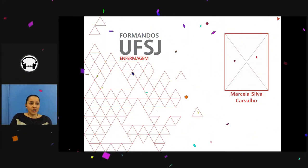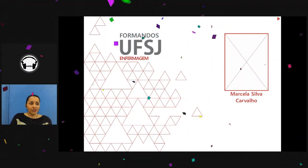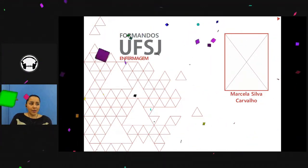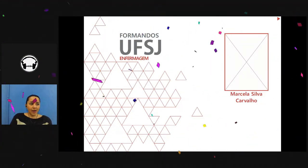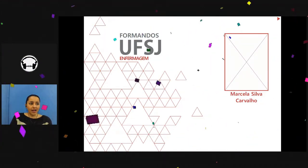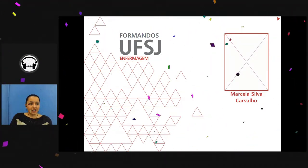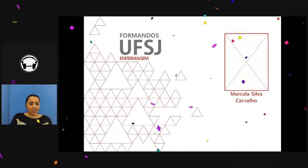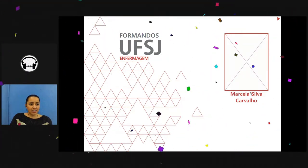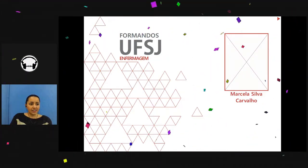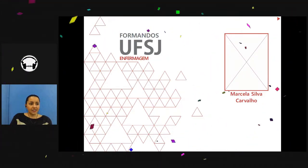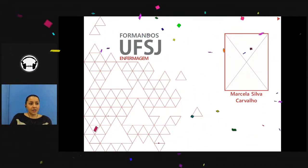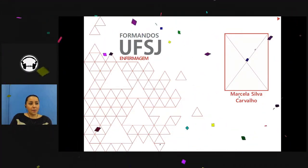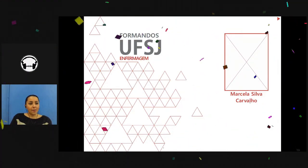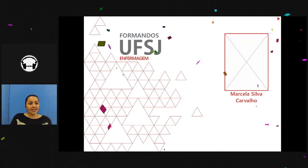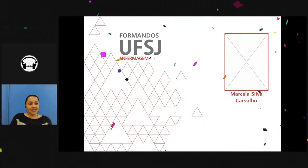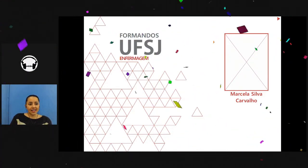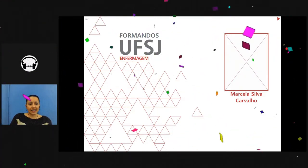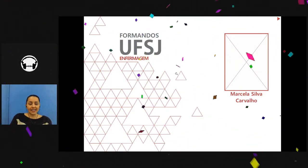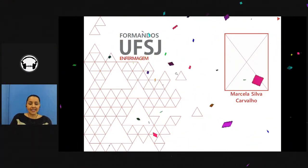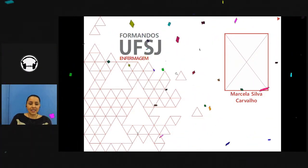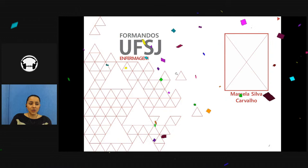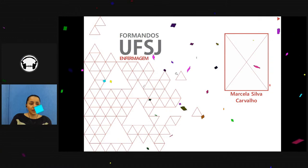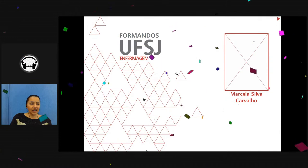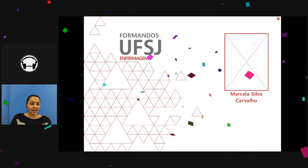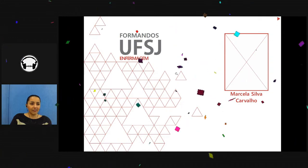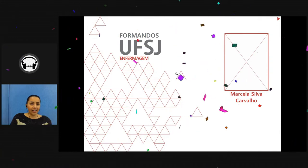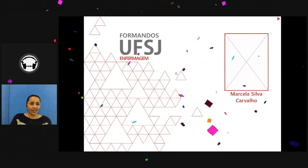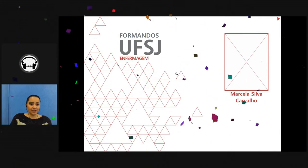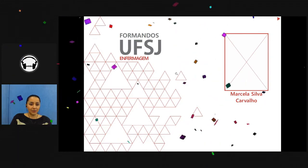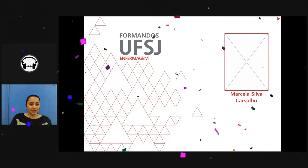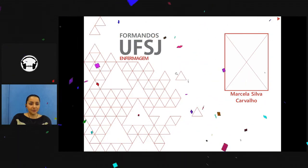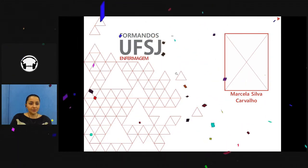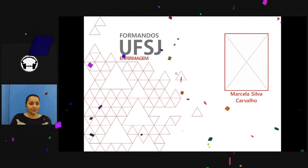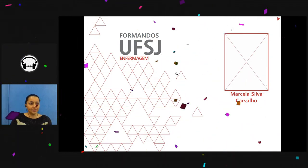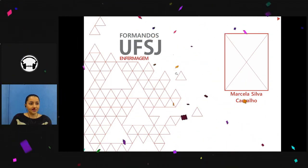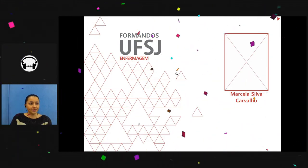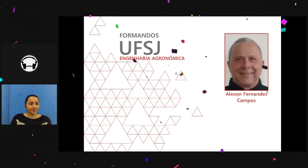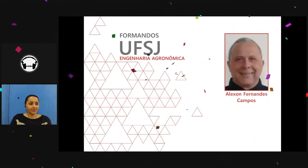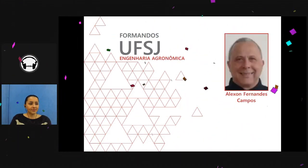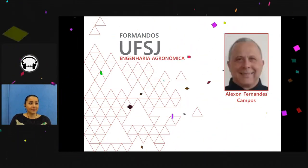No curso de Enfermagem, Marcela Silva Carvalho.